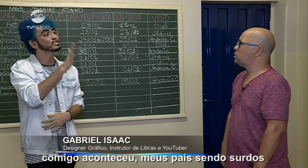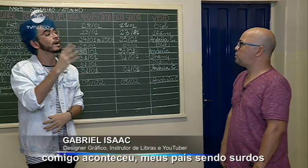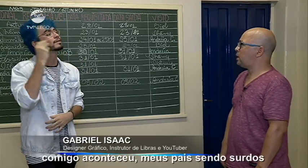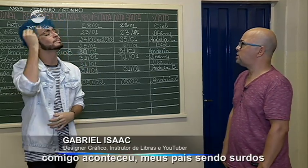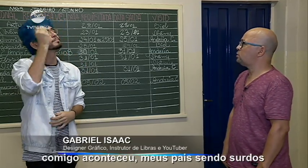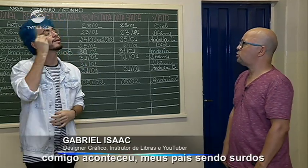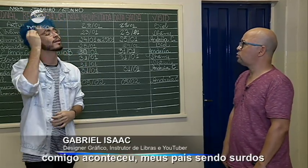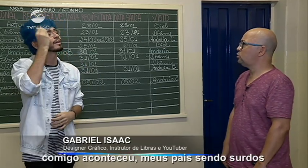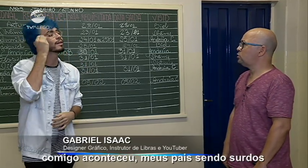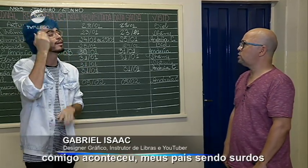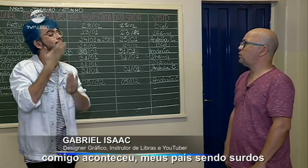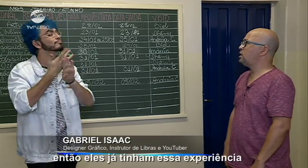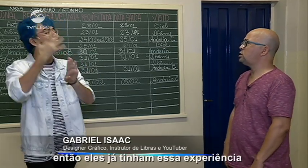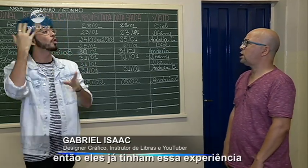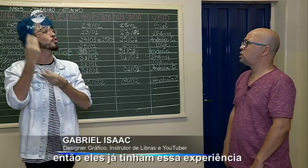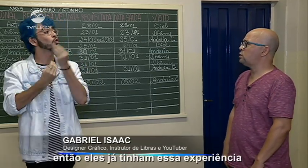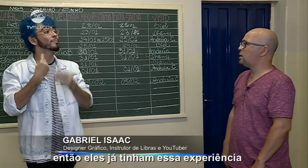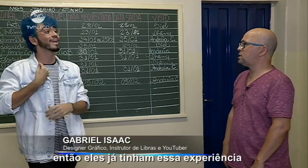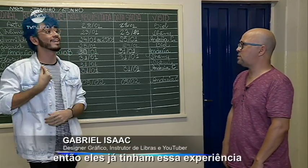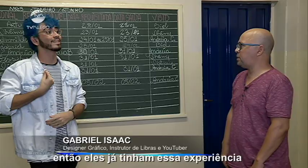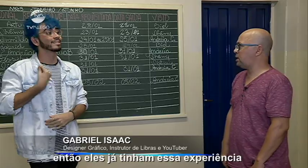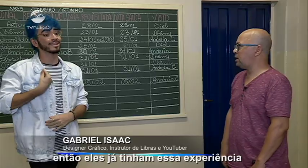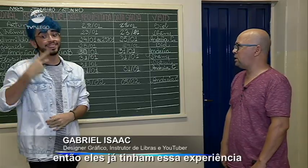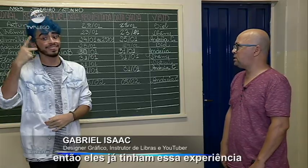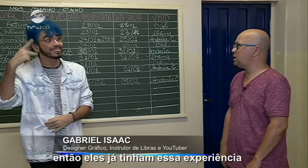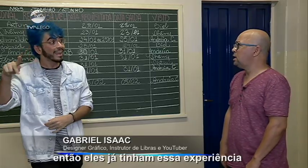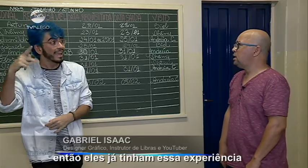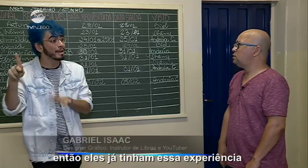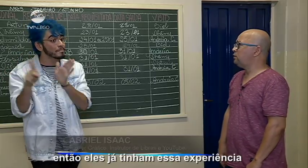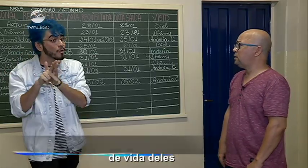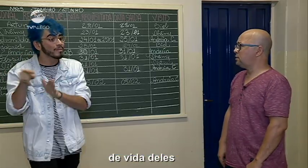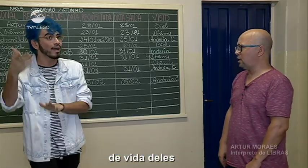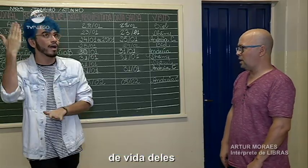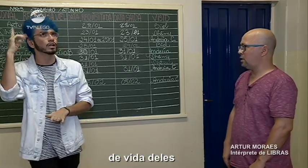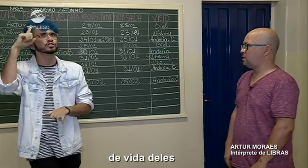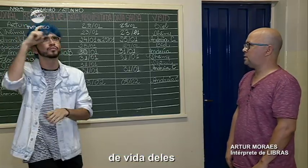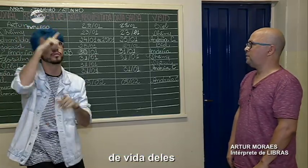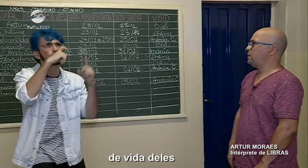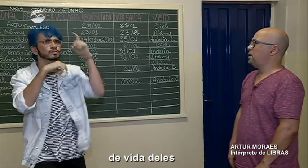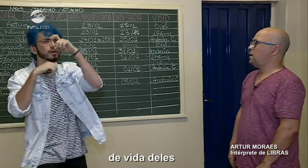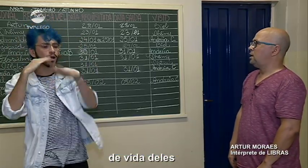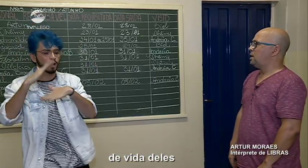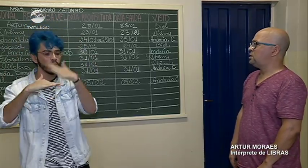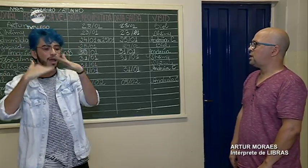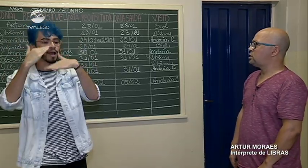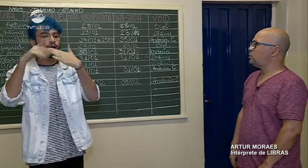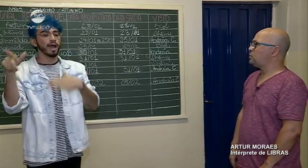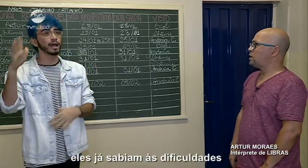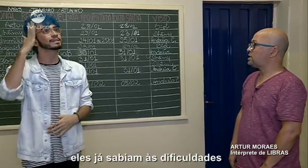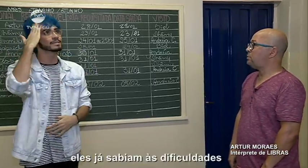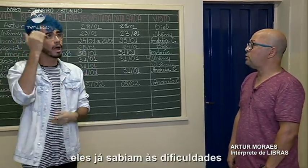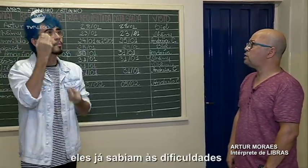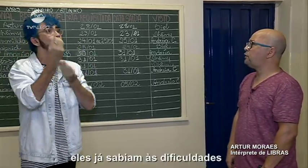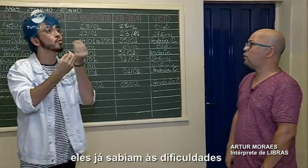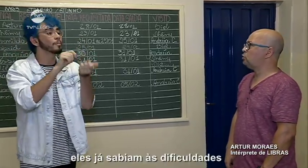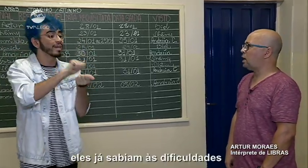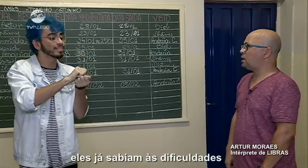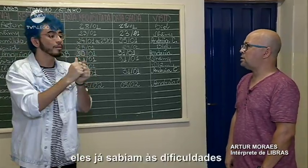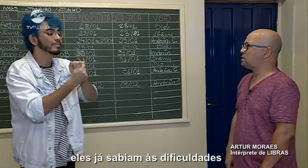pais sendo surdos, então eles já tinham essa experiência de vida deles. Eles já sabiam as dificuldades que